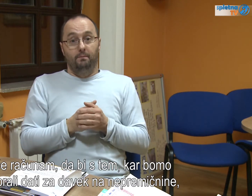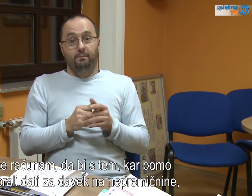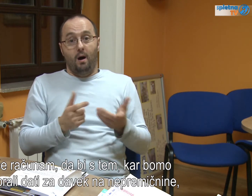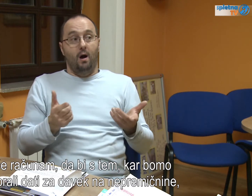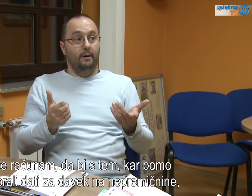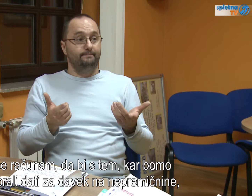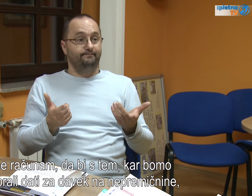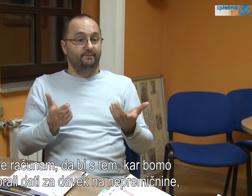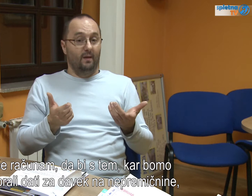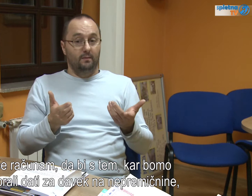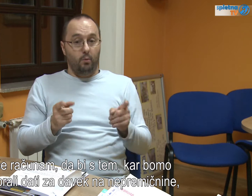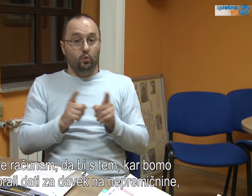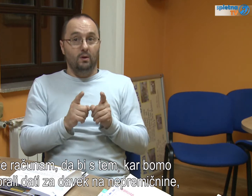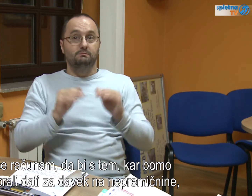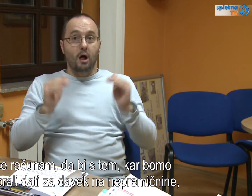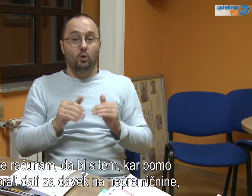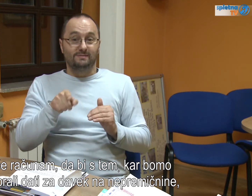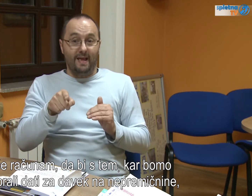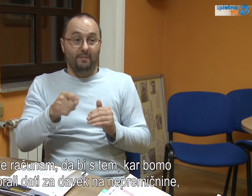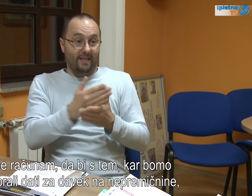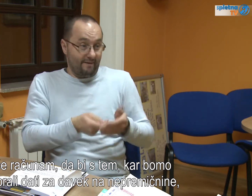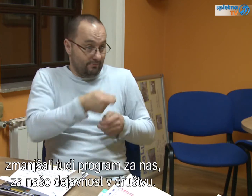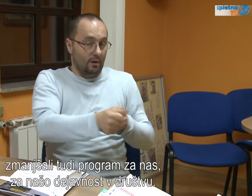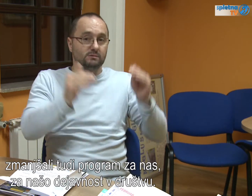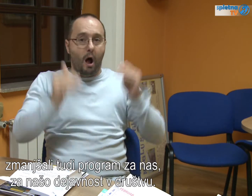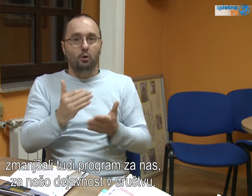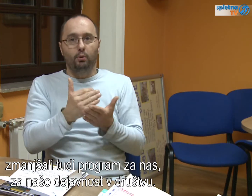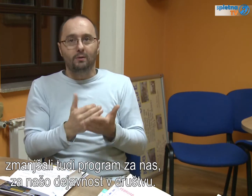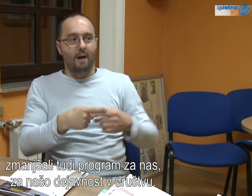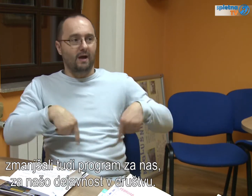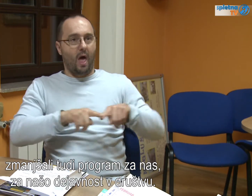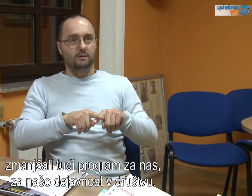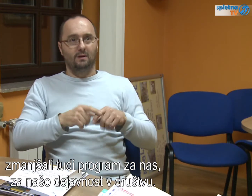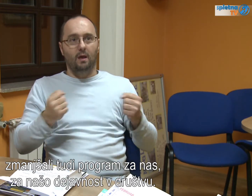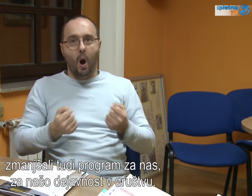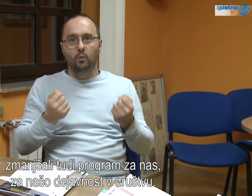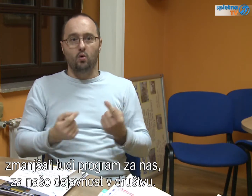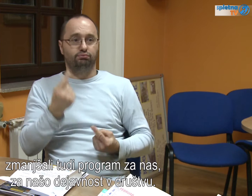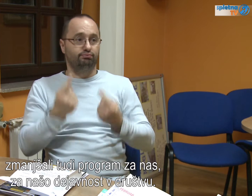Pa, da bo tudi nadal, tim dajo, dajo program denar, da javno.